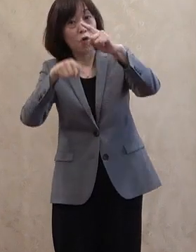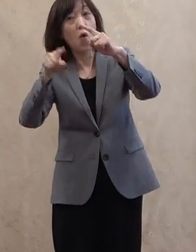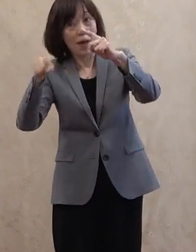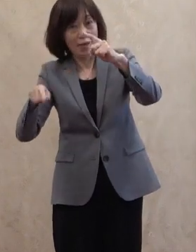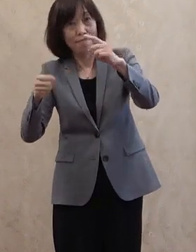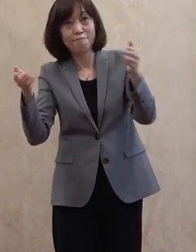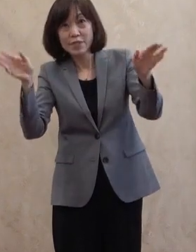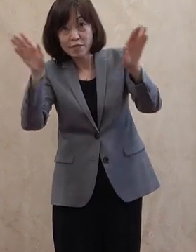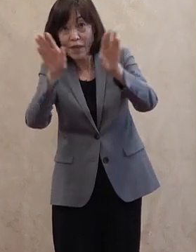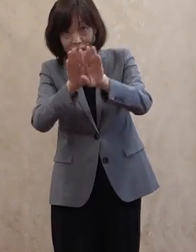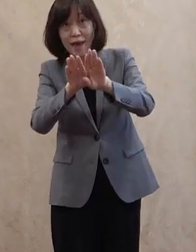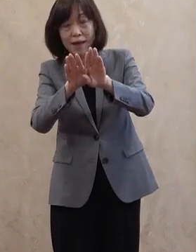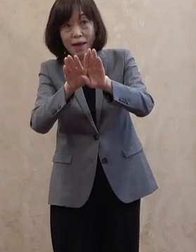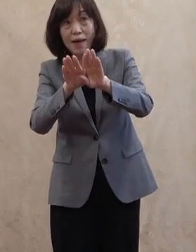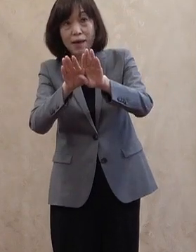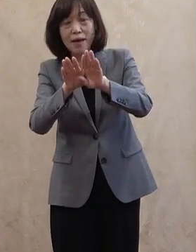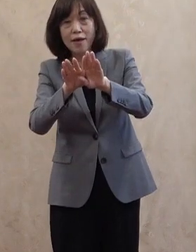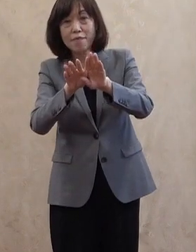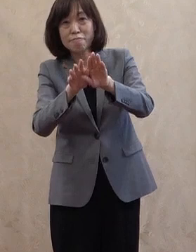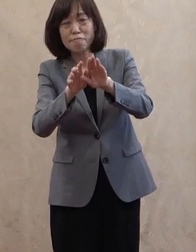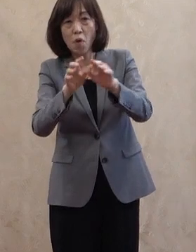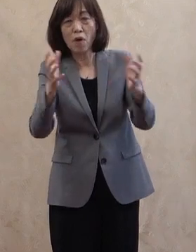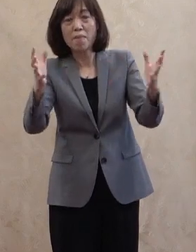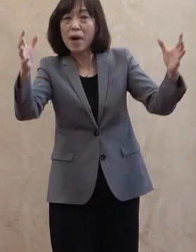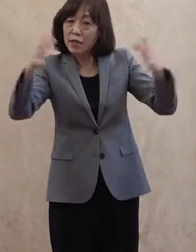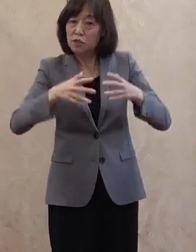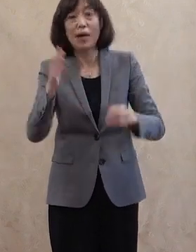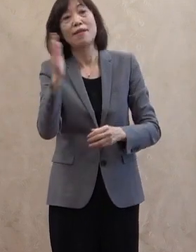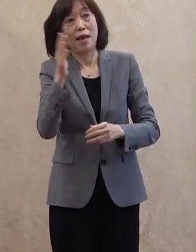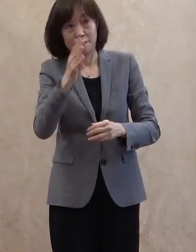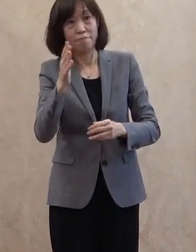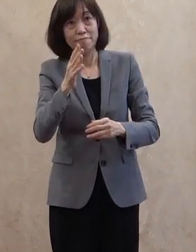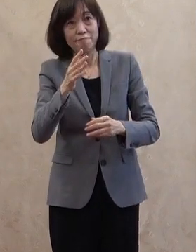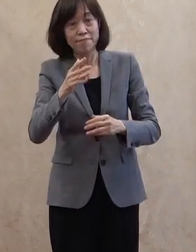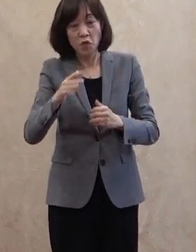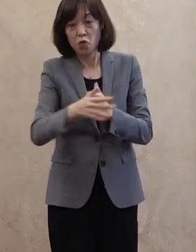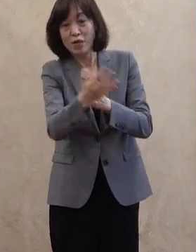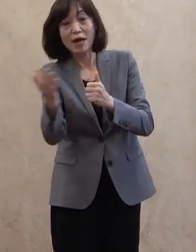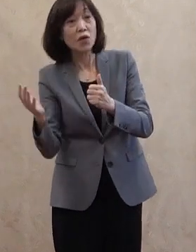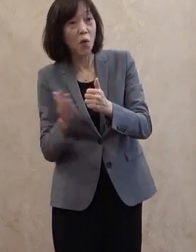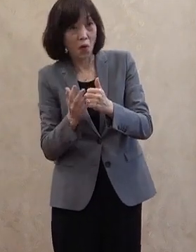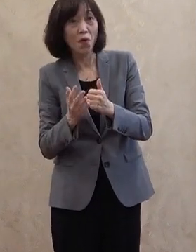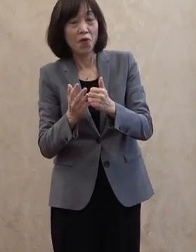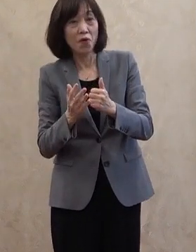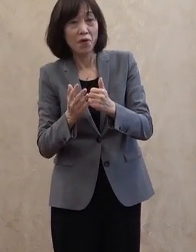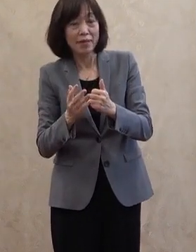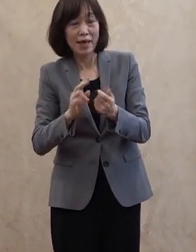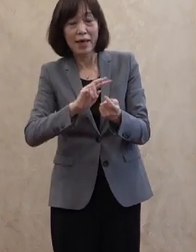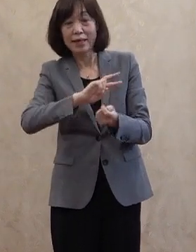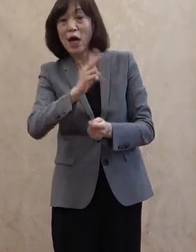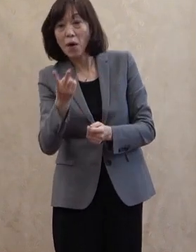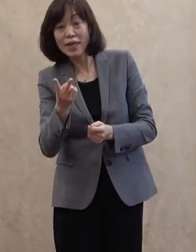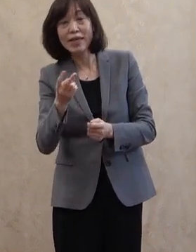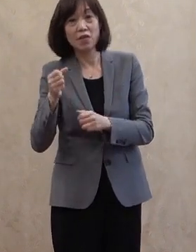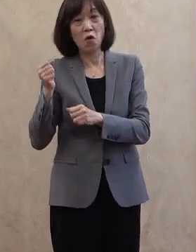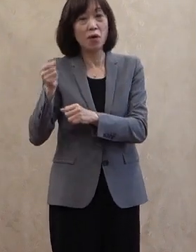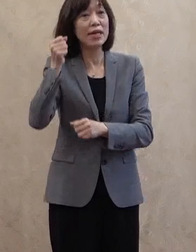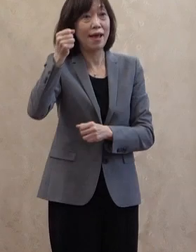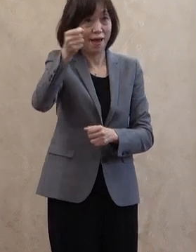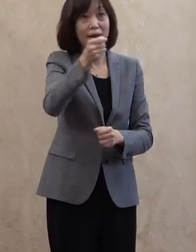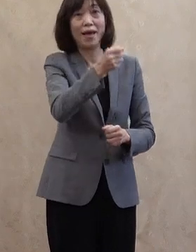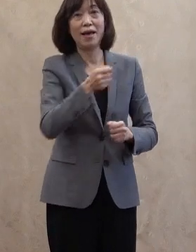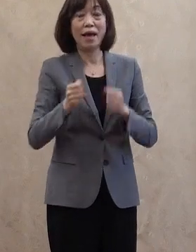この密には絶対にならないという環境の中で、できない代替措置ができないかと、代替のこうリレーというかそれができ